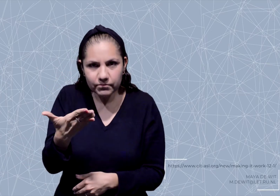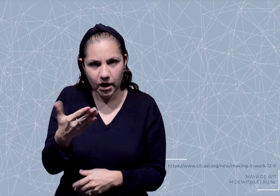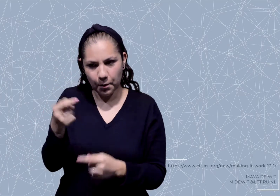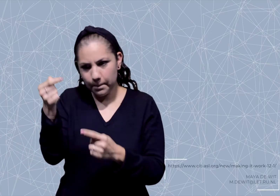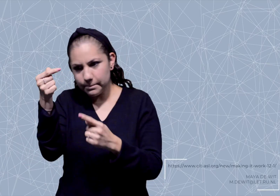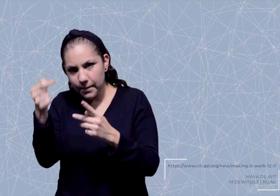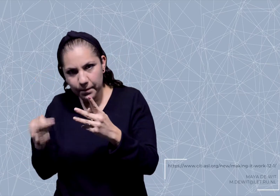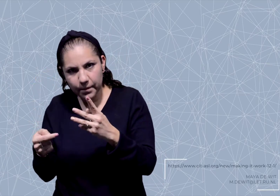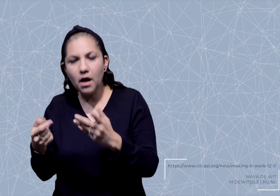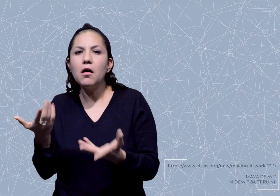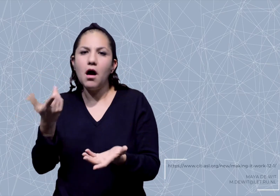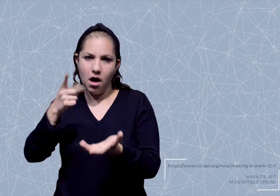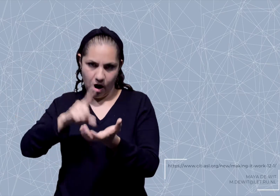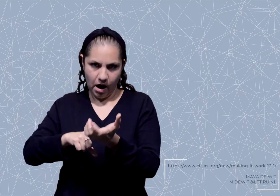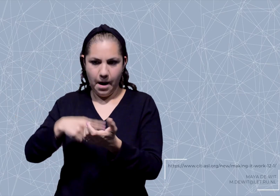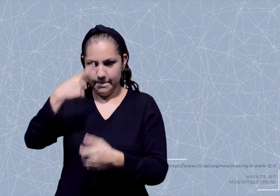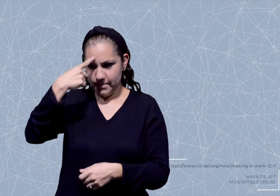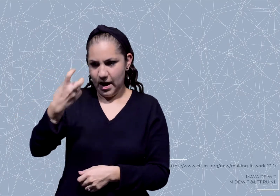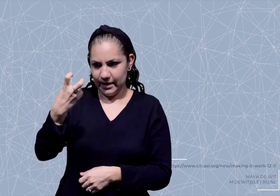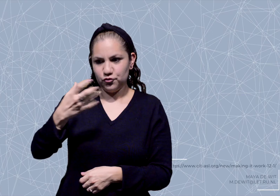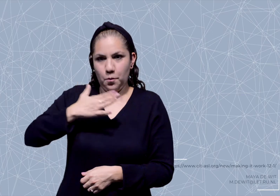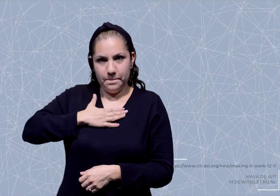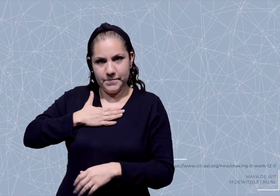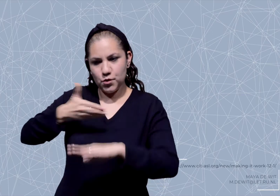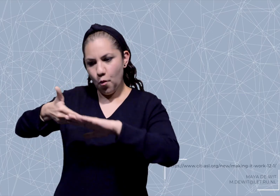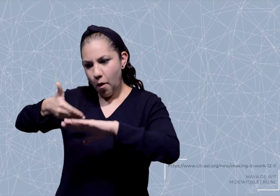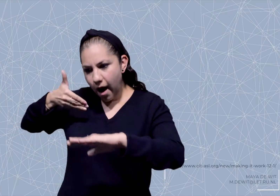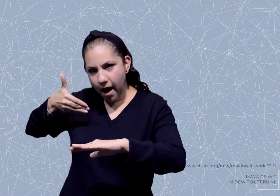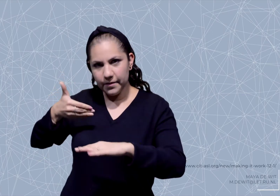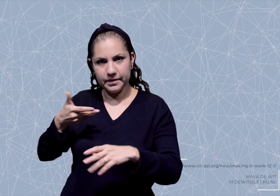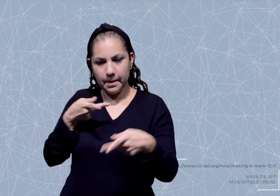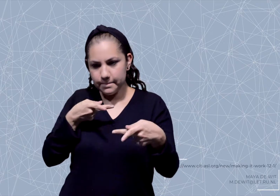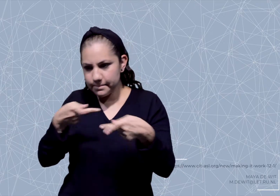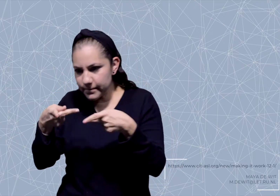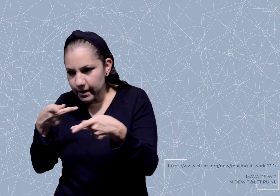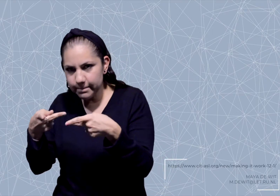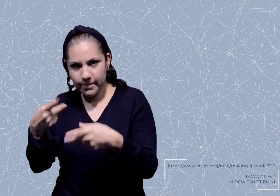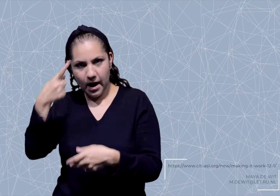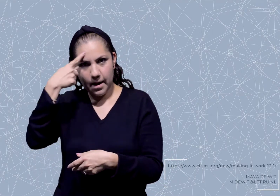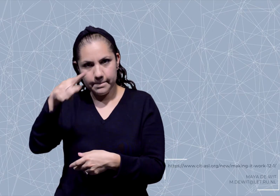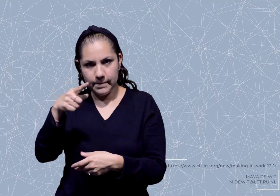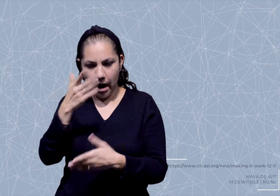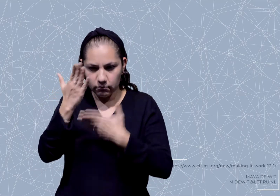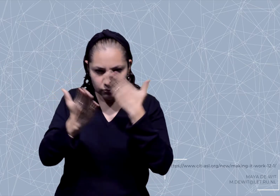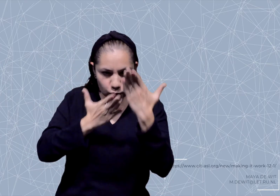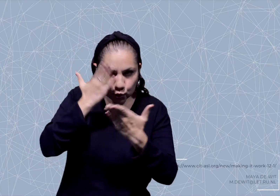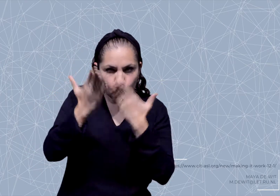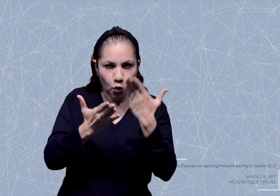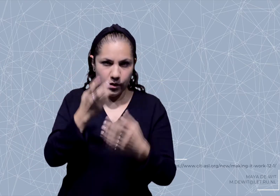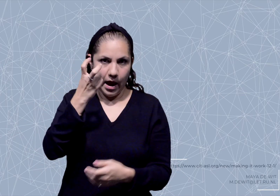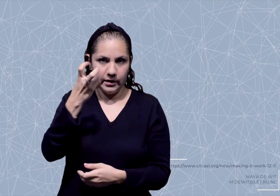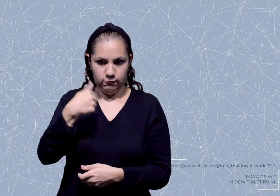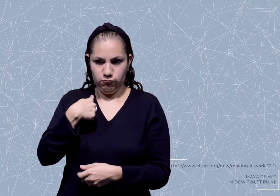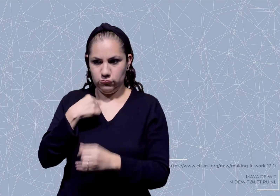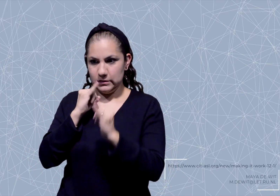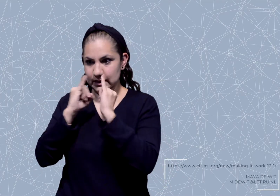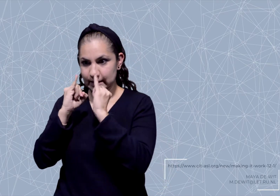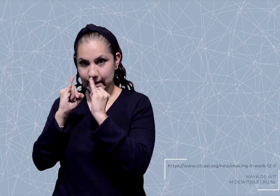e información sobre los eventos para que los intérpretes de lenguas de señas puedan prepararse para prestar el servicio